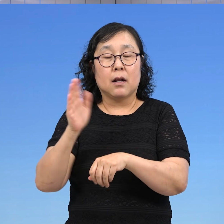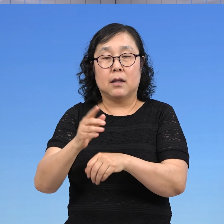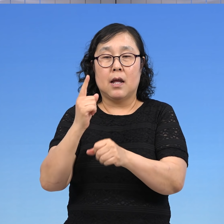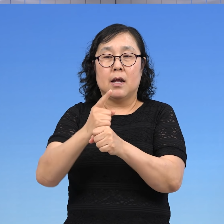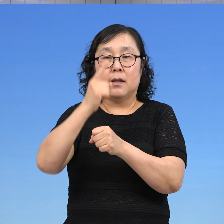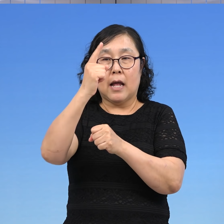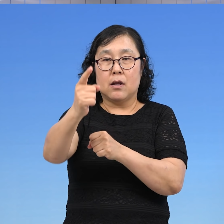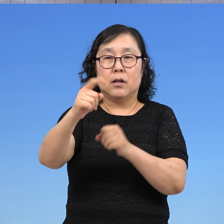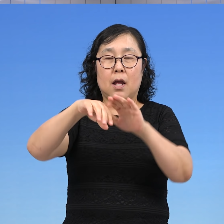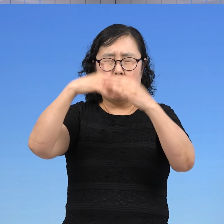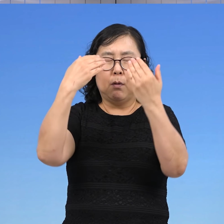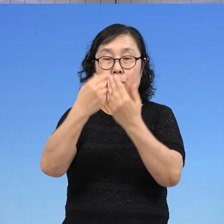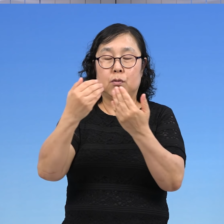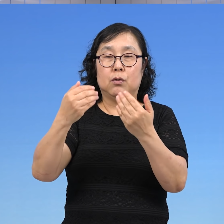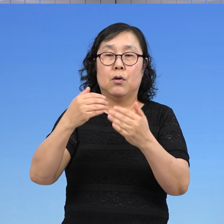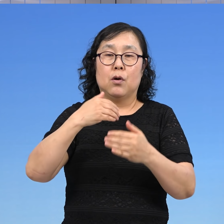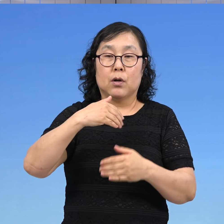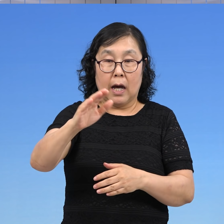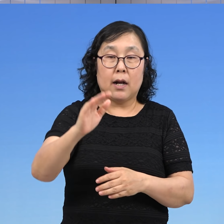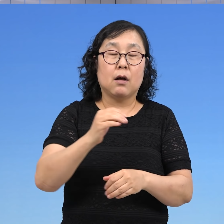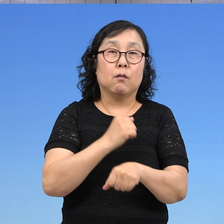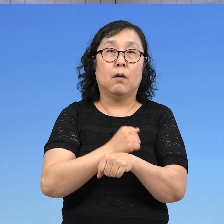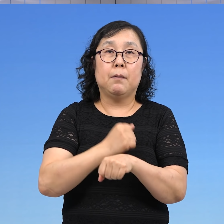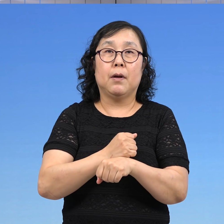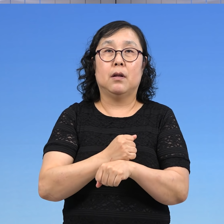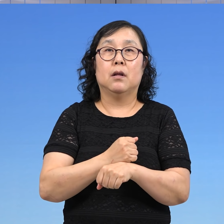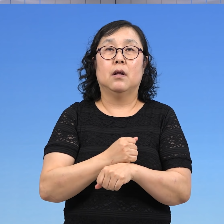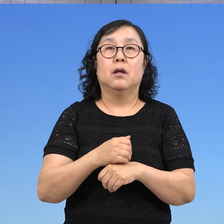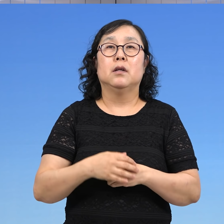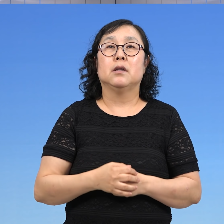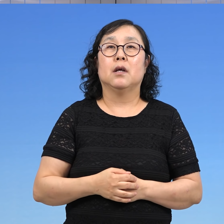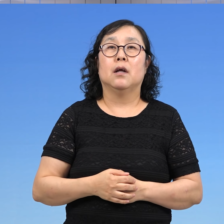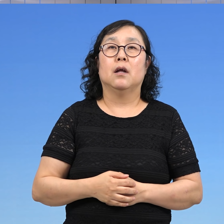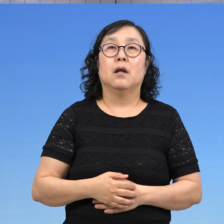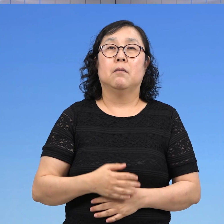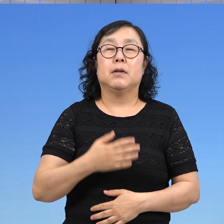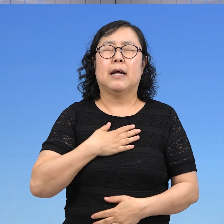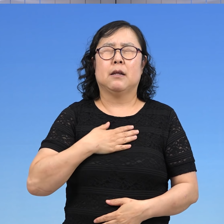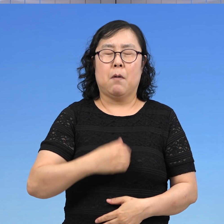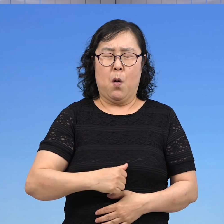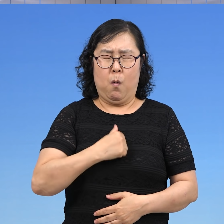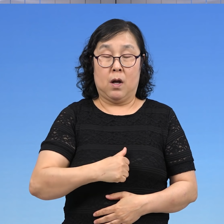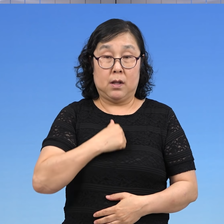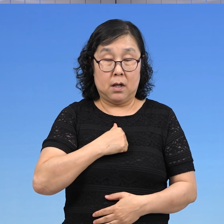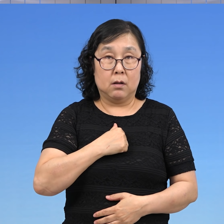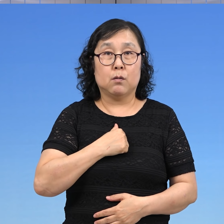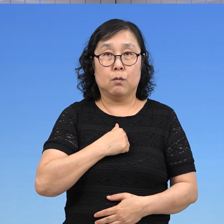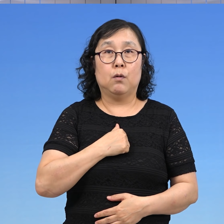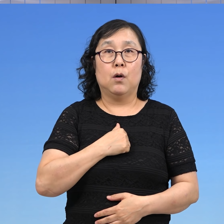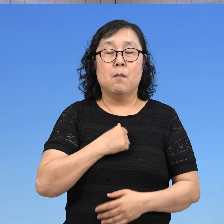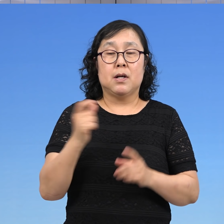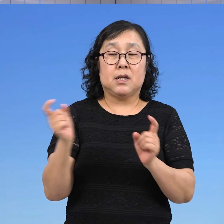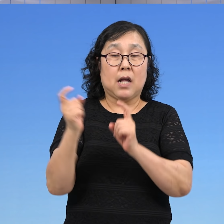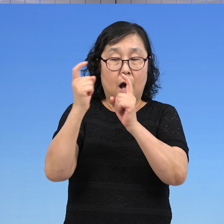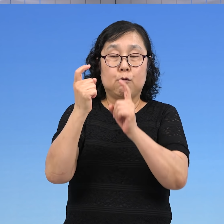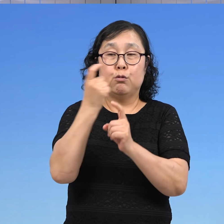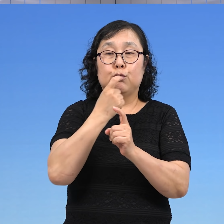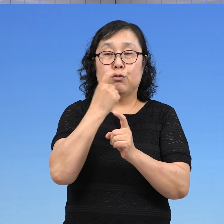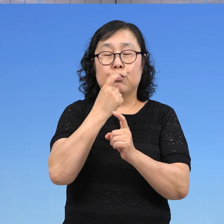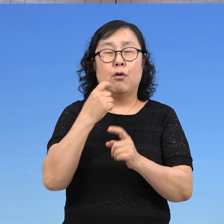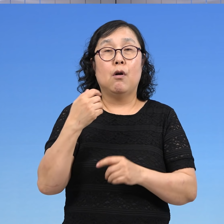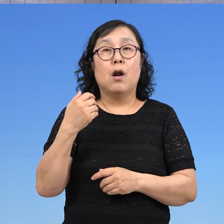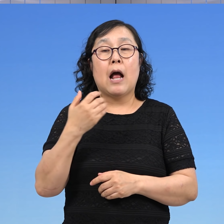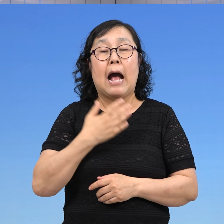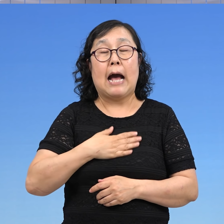들렸는데 이제 내년에 있었다 나가야 된다고 이런 이제 설교를 하고 나면 이제 막 막 몇 사람도 잡고 막 그럴 줄 알았는데요